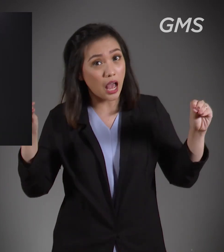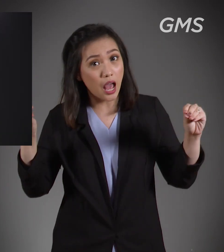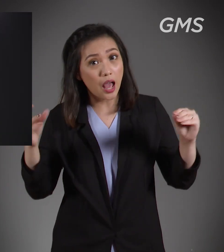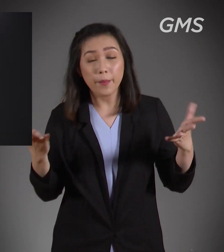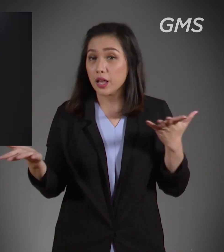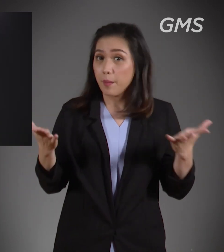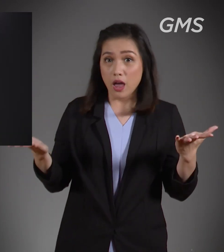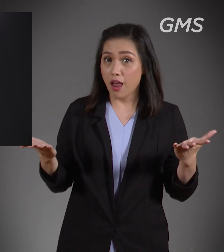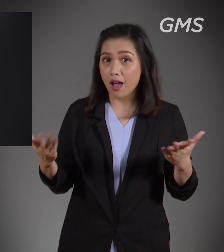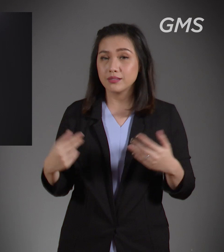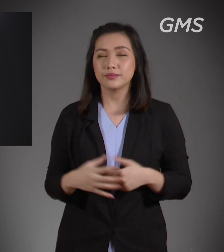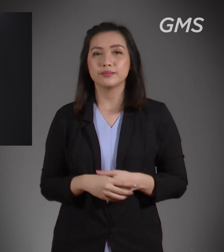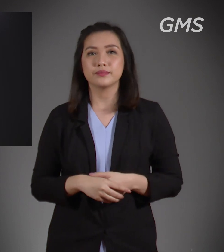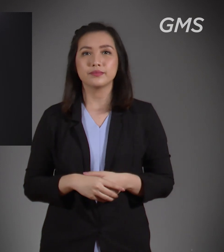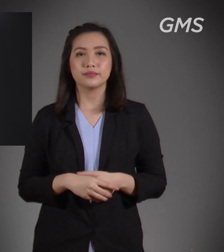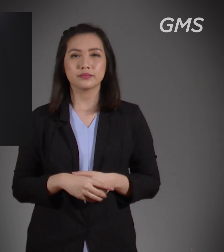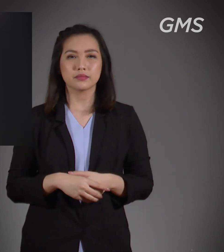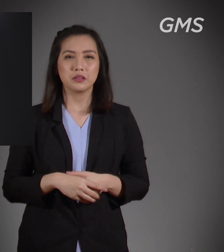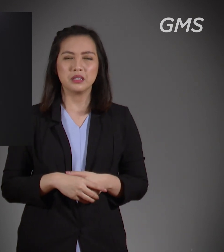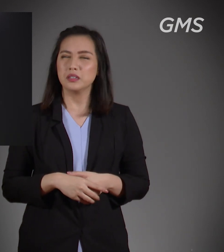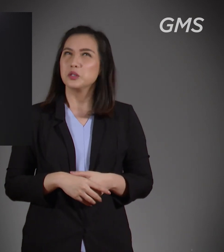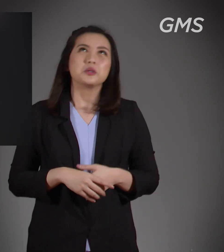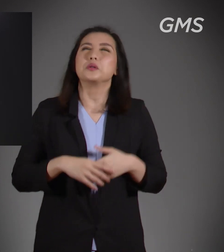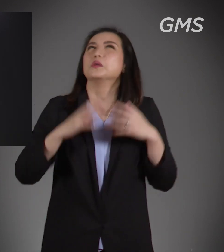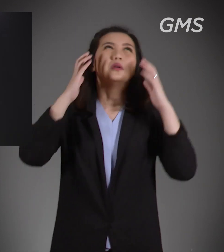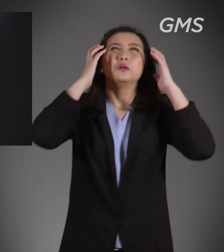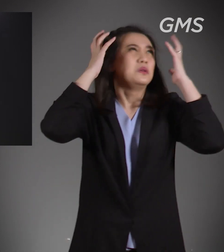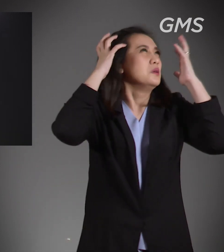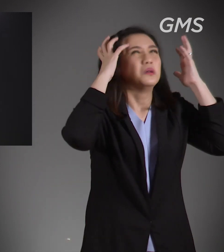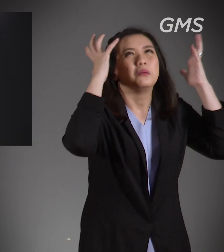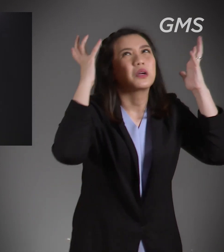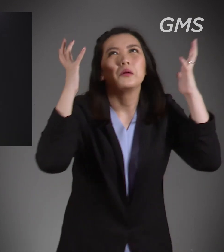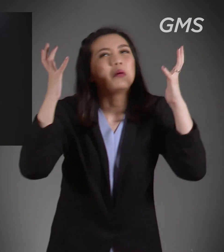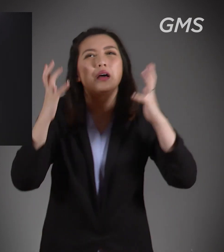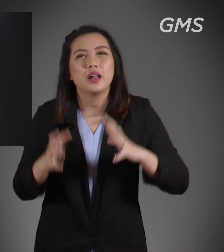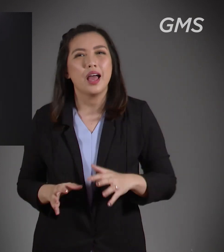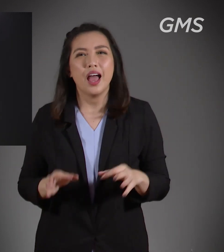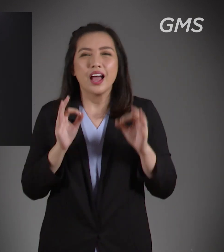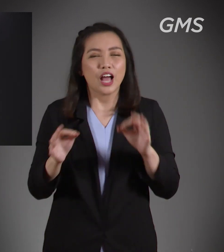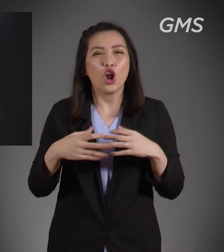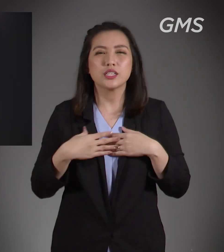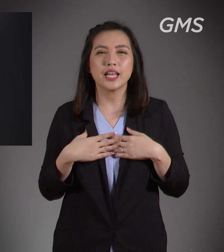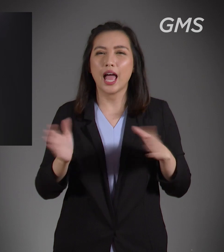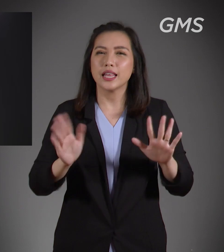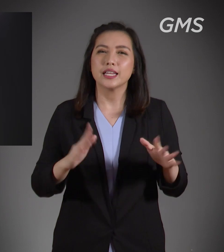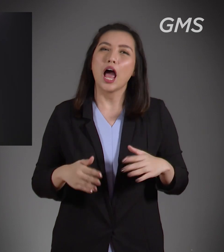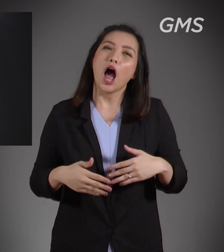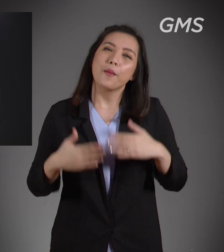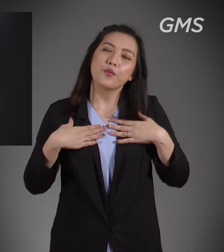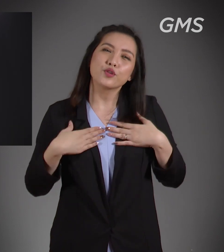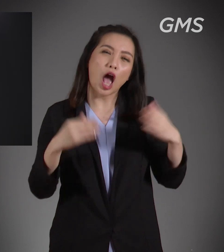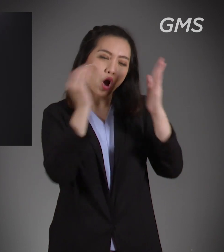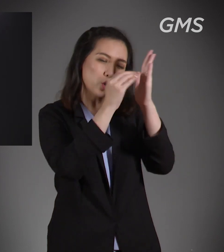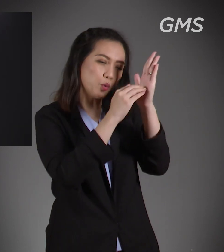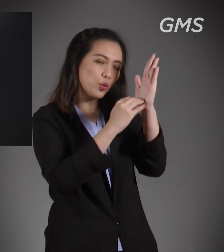hukum Allah. Waduh ngeri ya. Kalau saya harus hidup berdasar hukum dunia. Tapi Tuhan berkata sama dia, biar